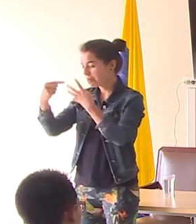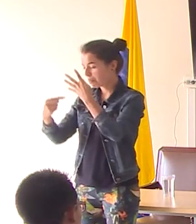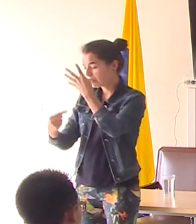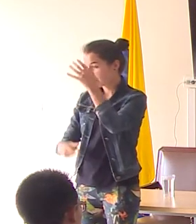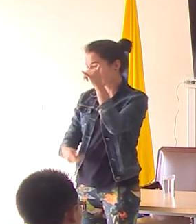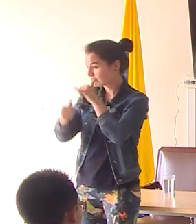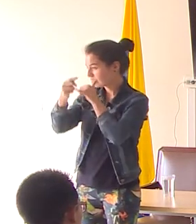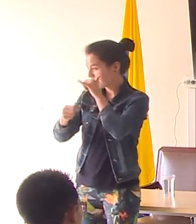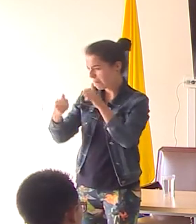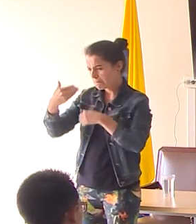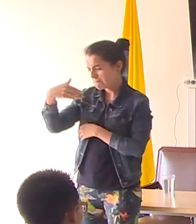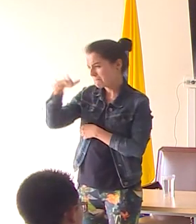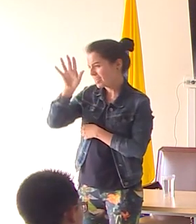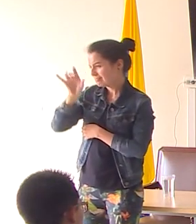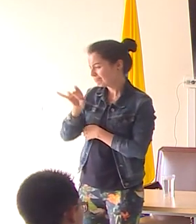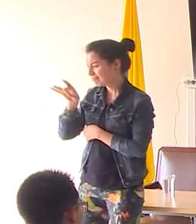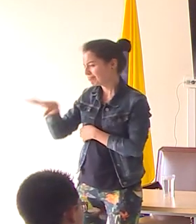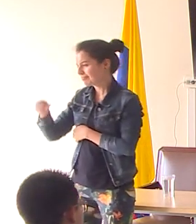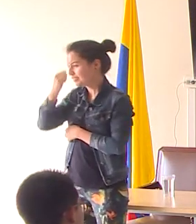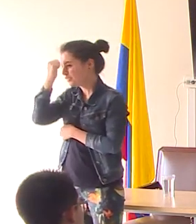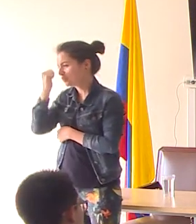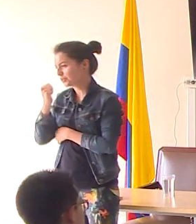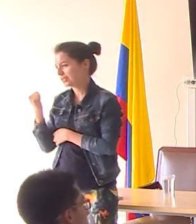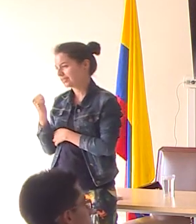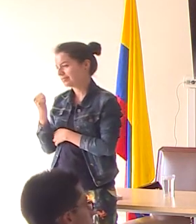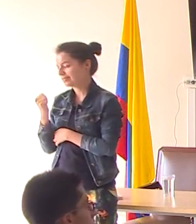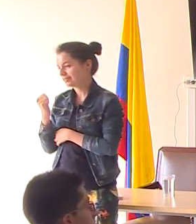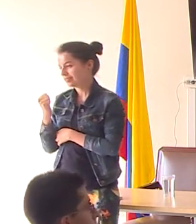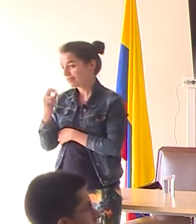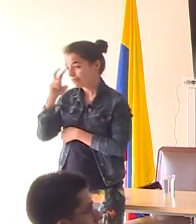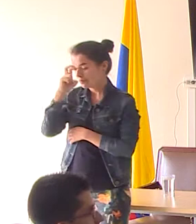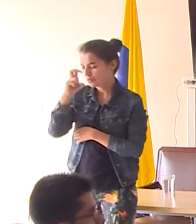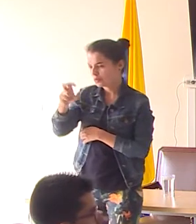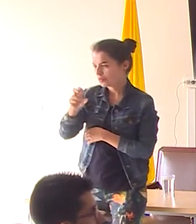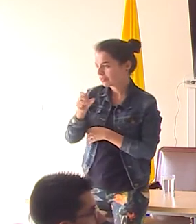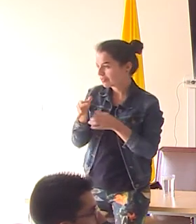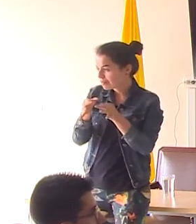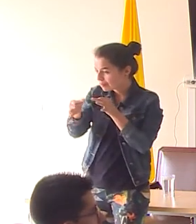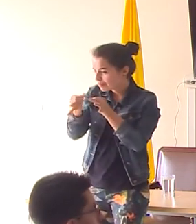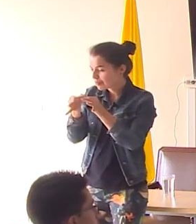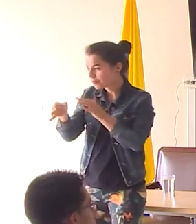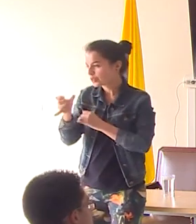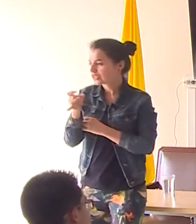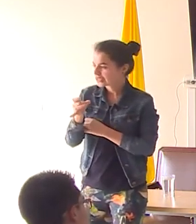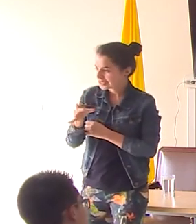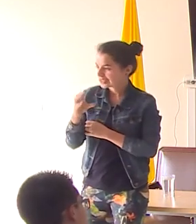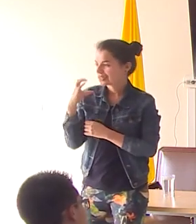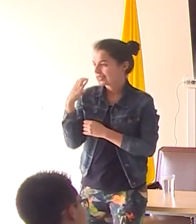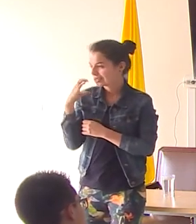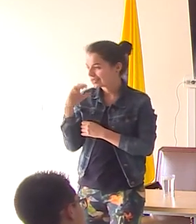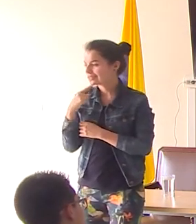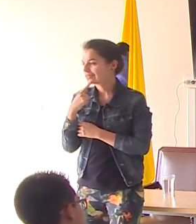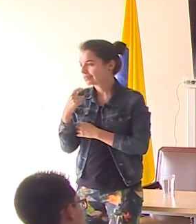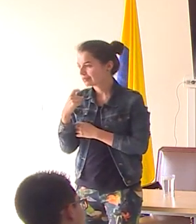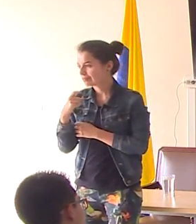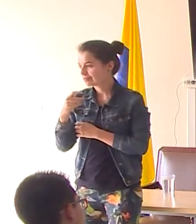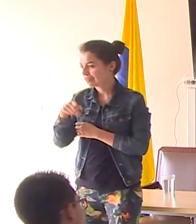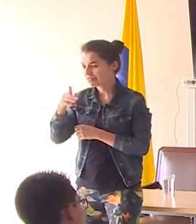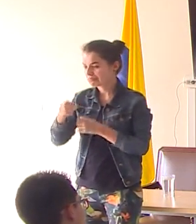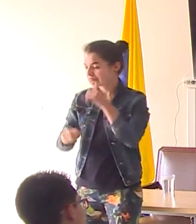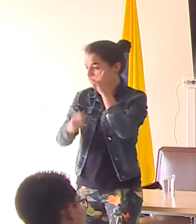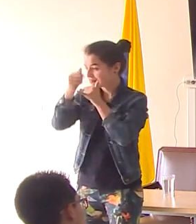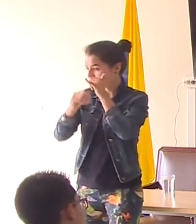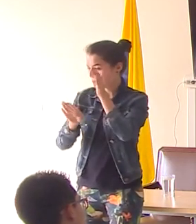económicamente todo este norte toda esta pieza norte de bogotá y toda esta pieza que va como todo este arco